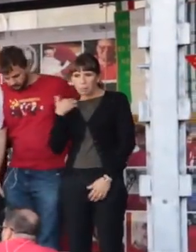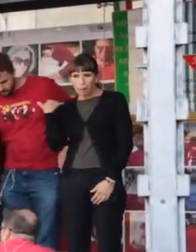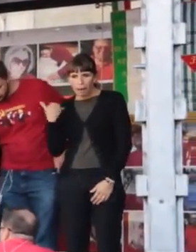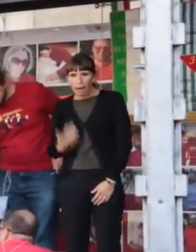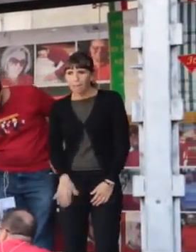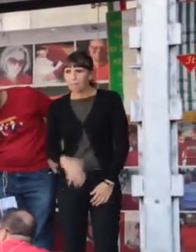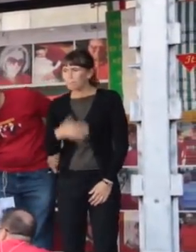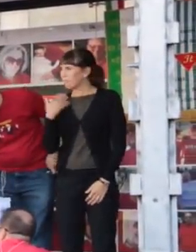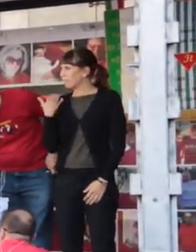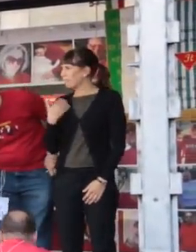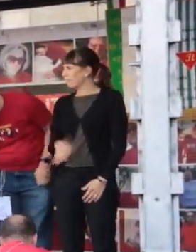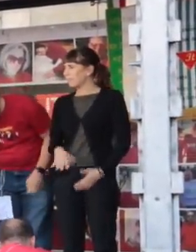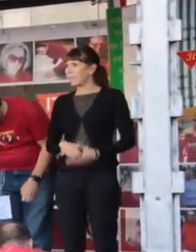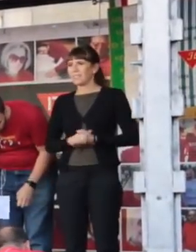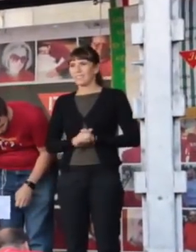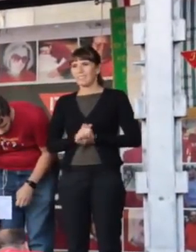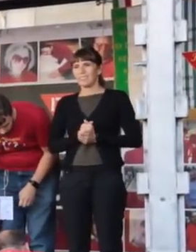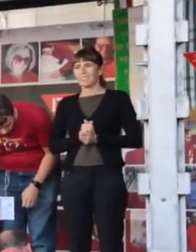Niente, praticamente